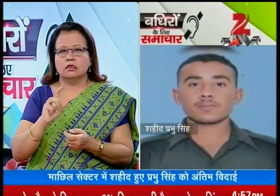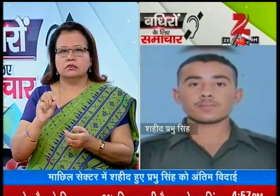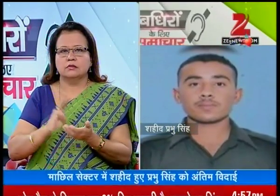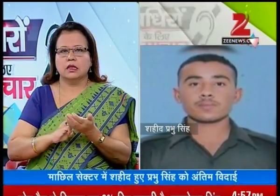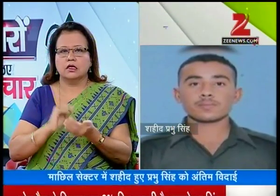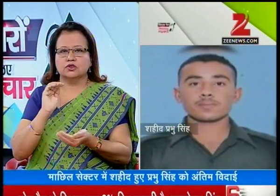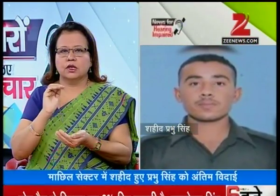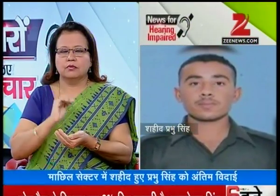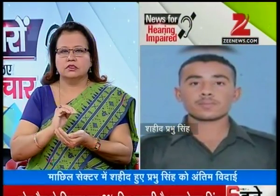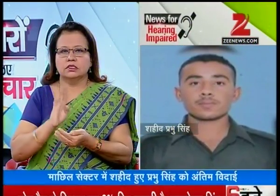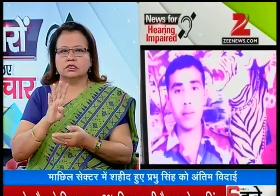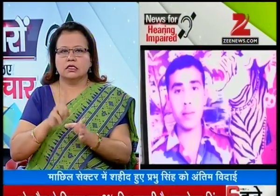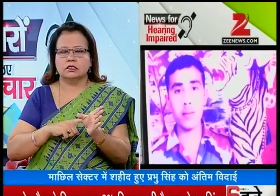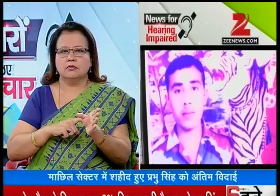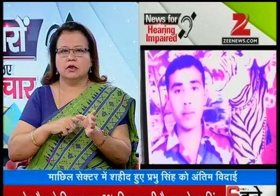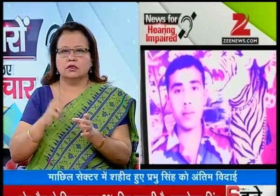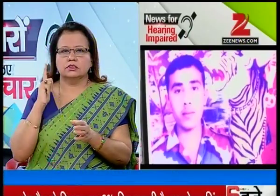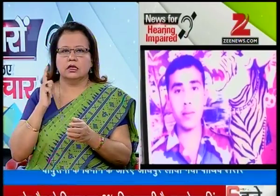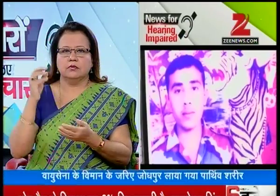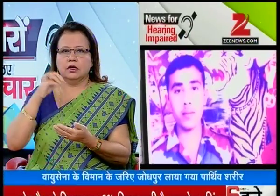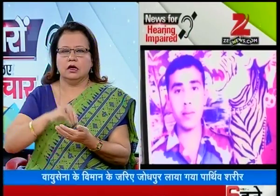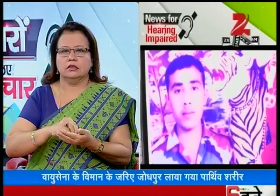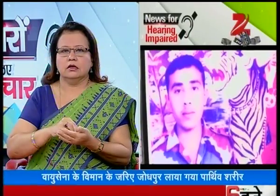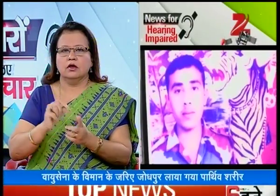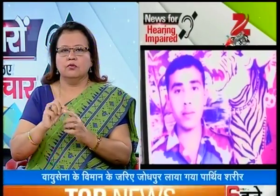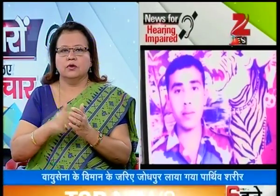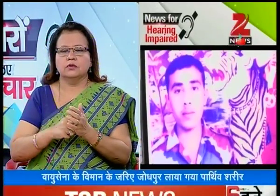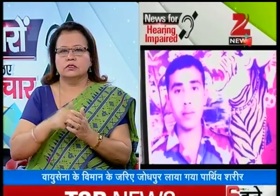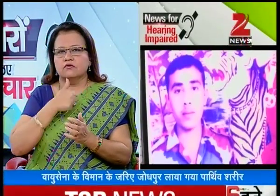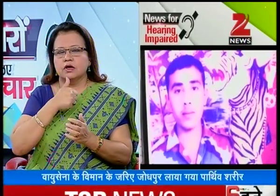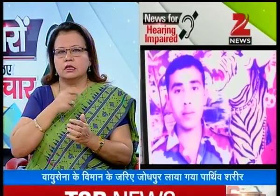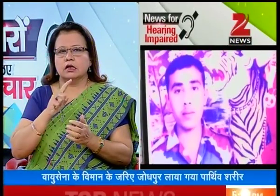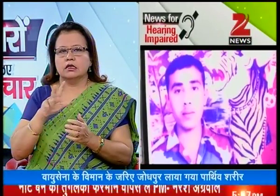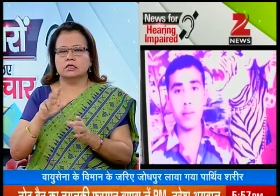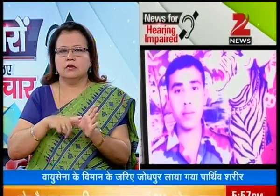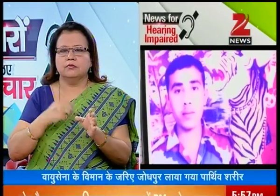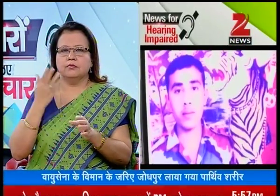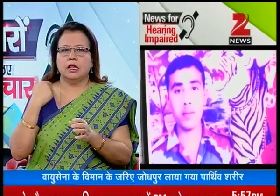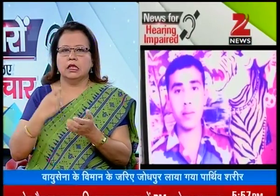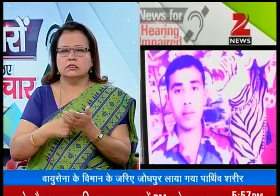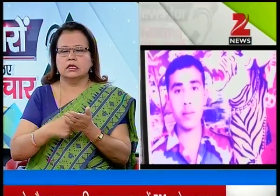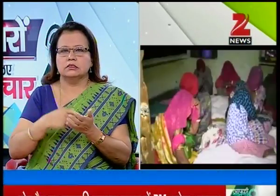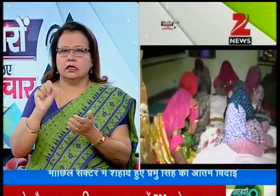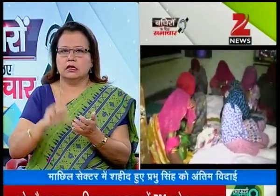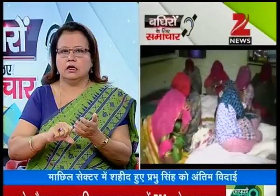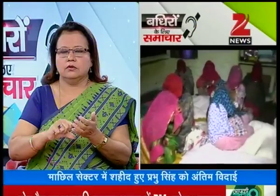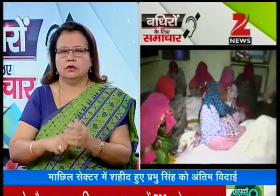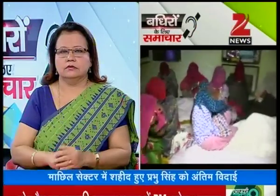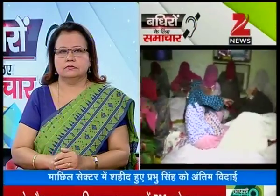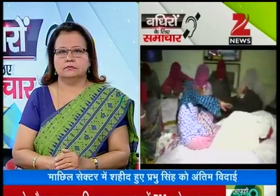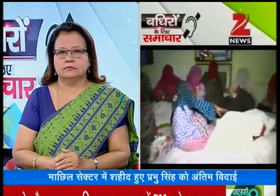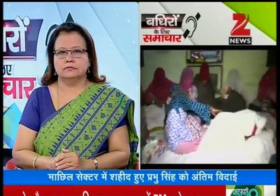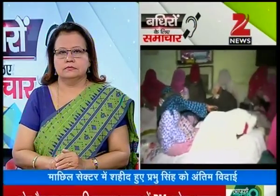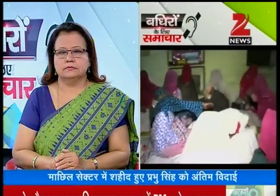बच्ची है 4 साल पहले उनकी सेना में भर्ती हुई थी और प्रभु सिंह के पिता 18 साल पहले सेना से रिटायर